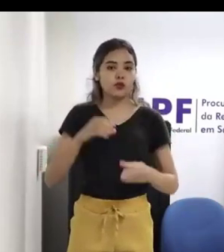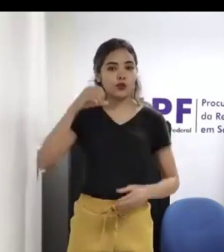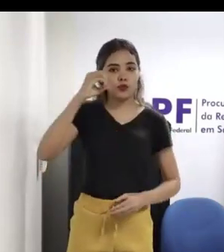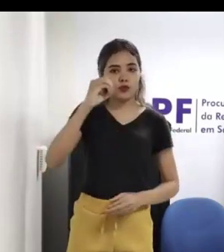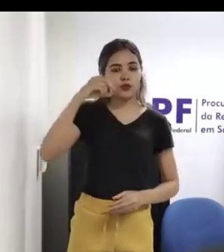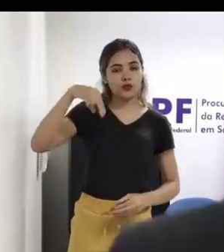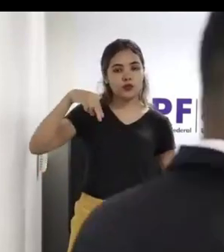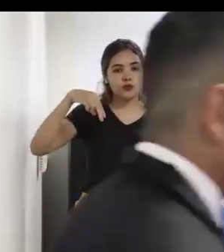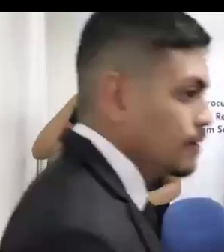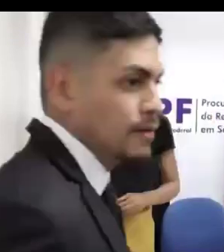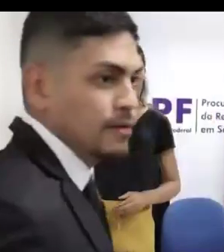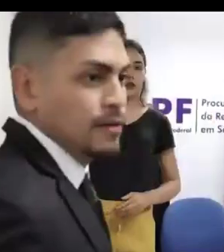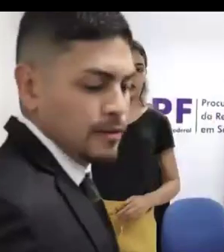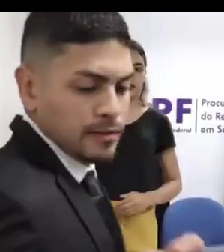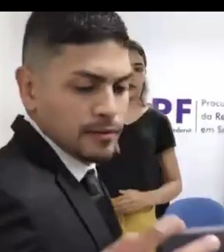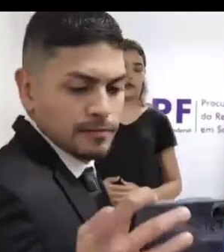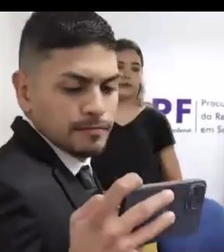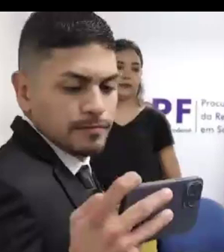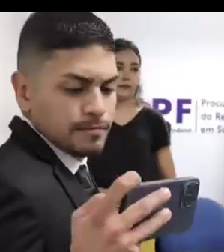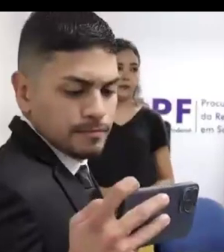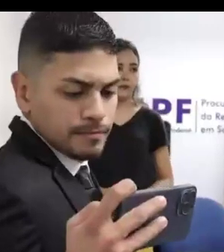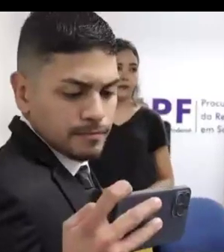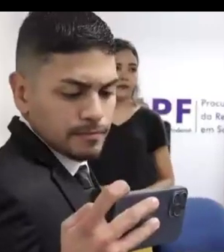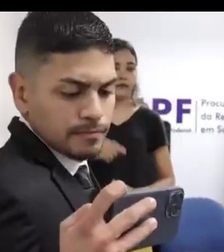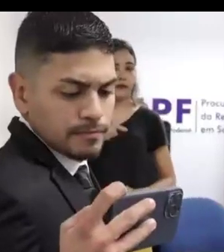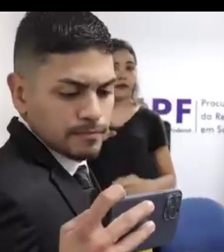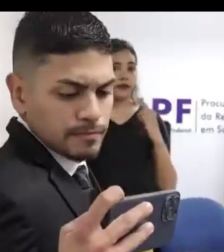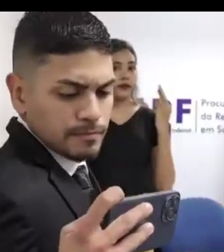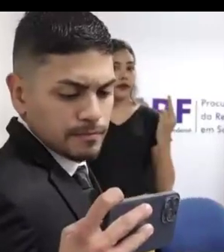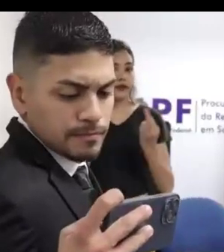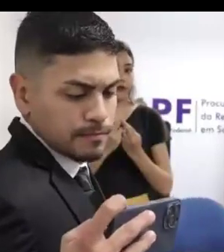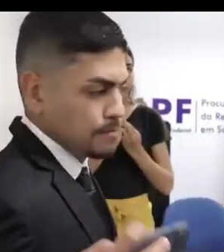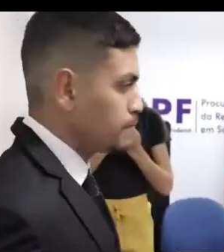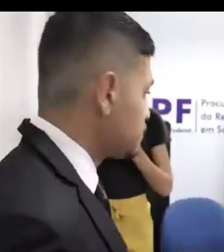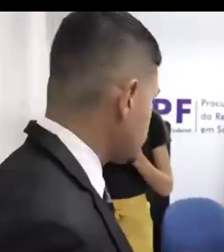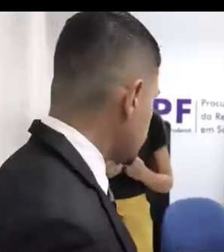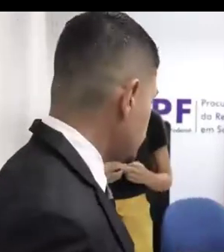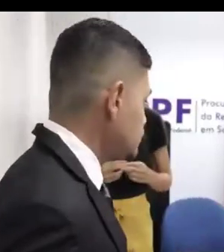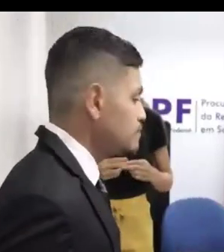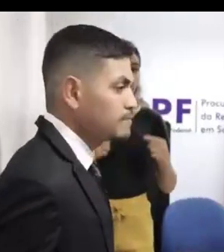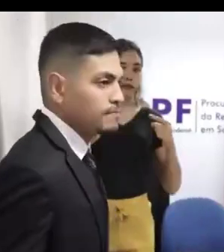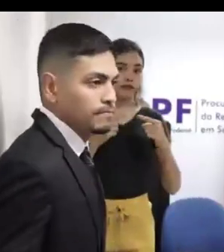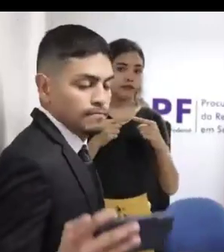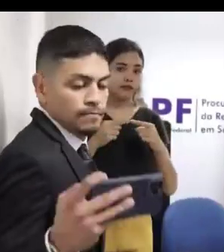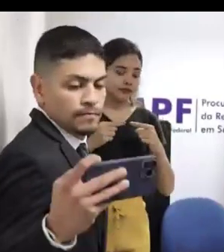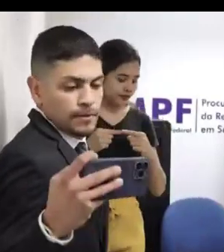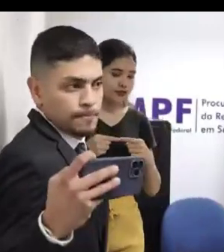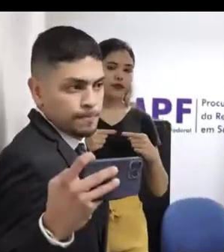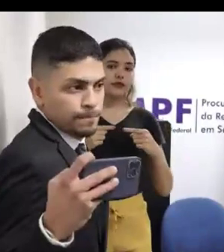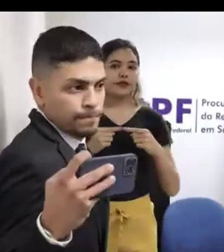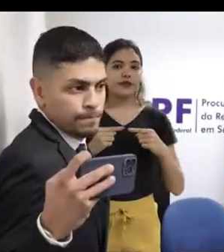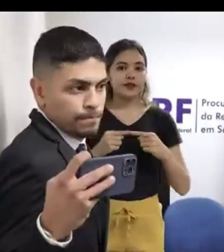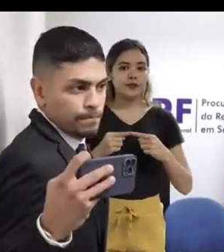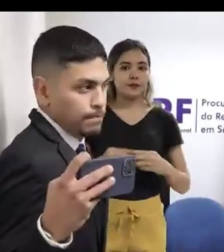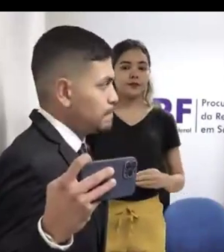diálogos ocorre como parte da campanha do Maio laranja de combate à exploração e o abuso sexual infantil no